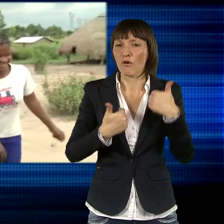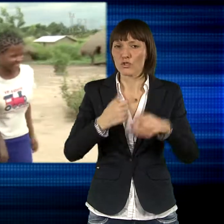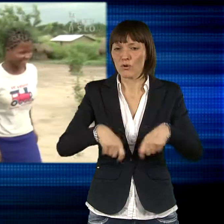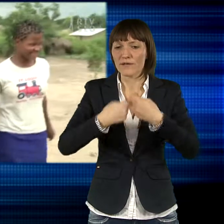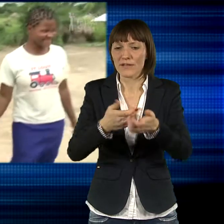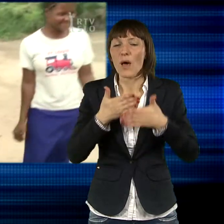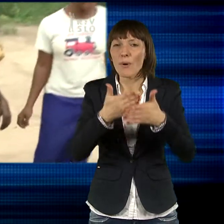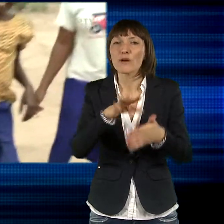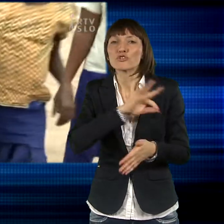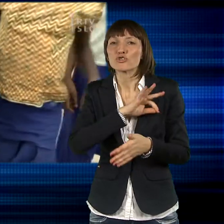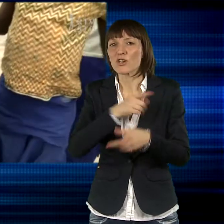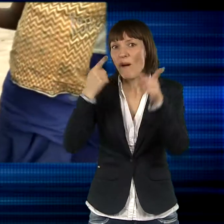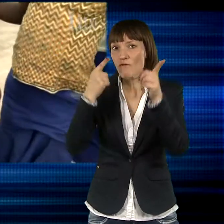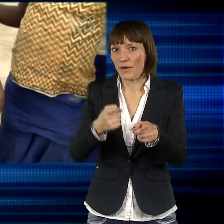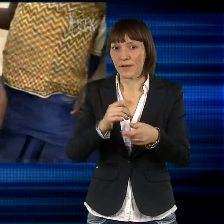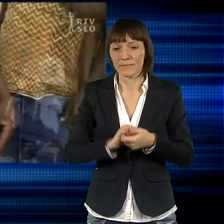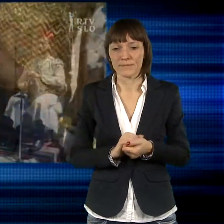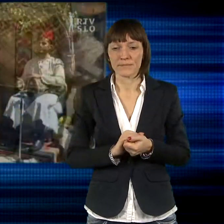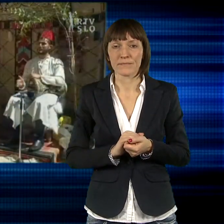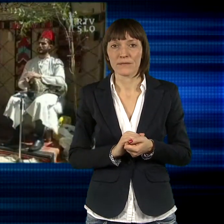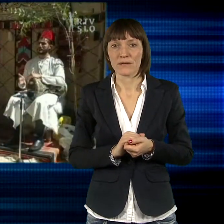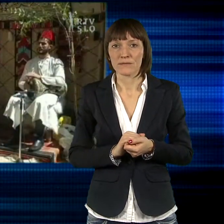svoje življenje posvetila pomoči žrtvam vojne.